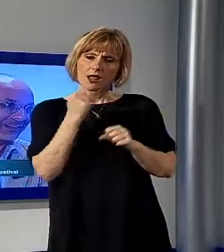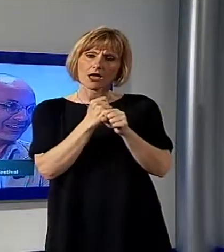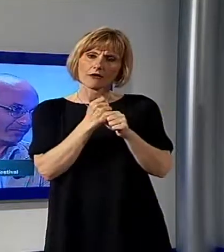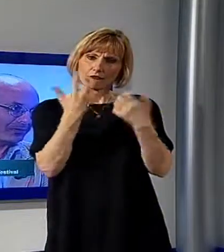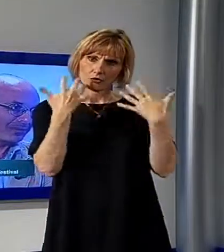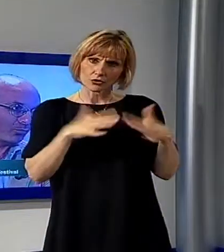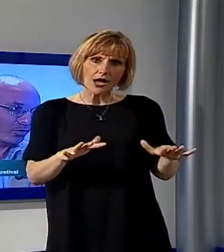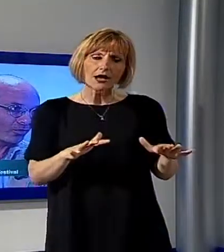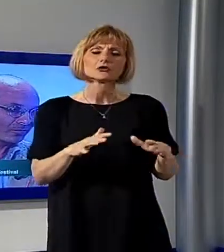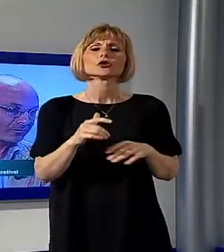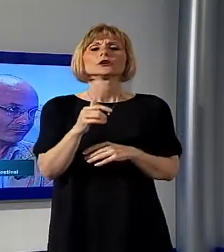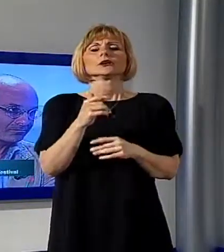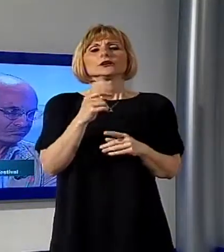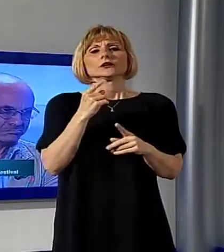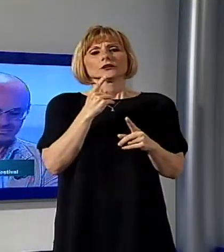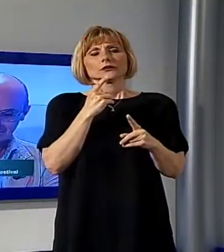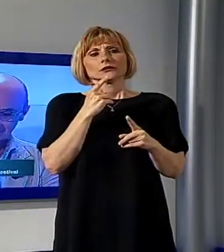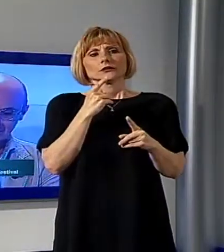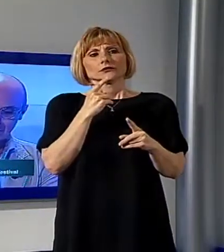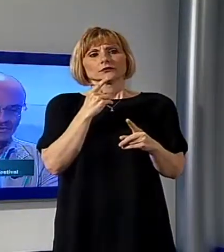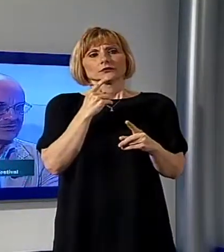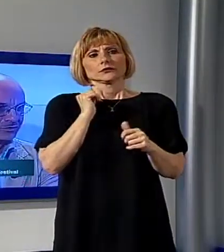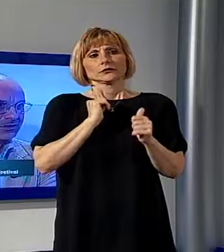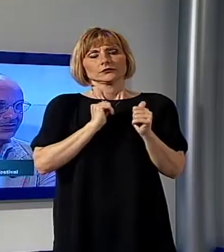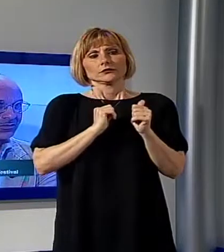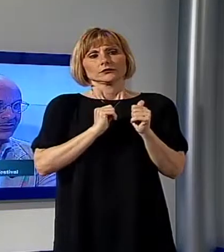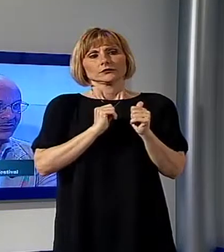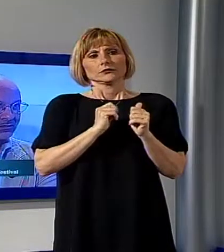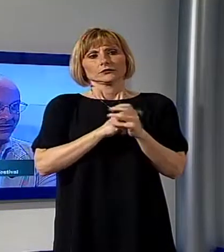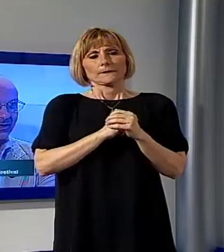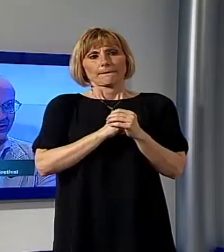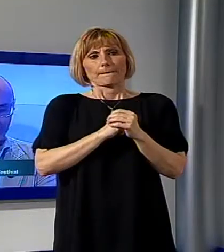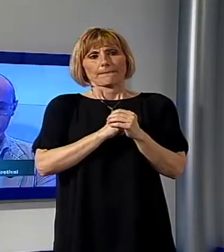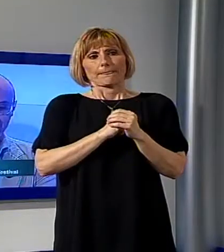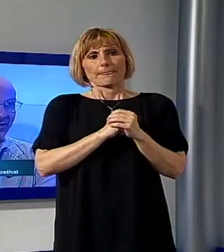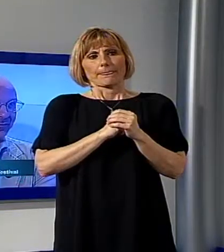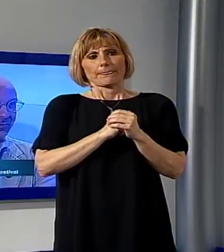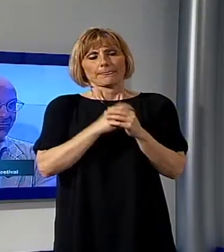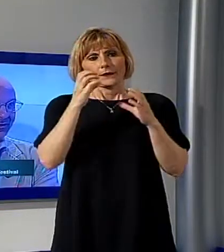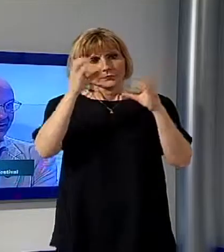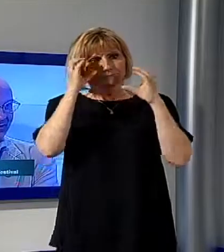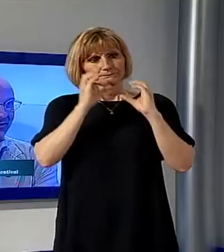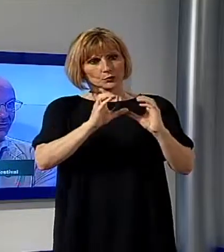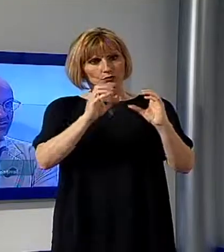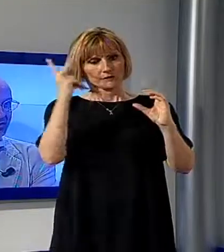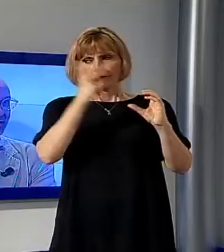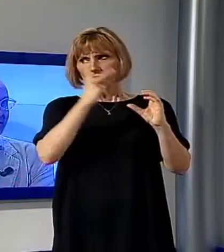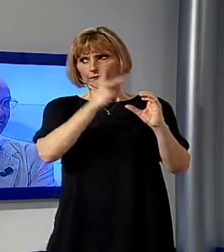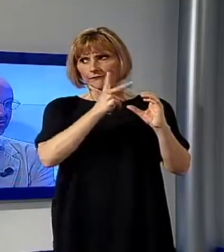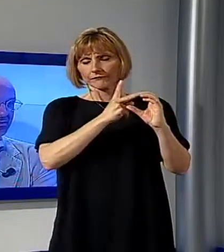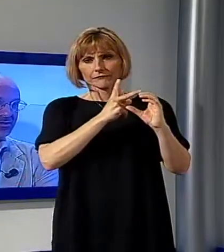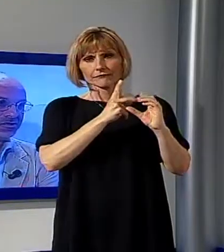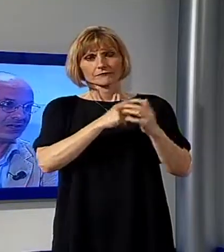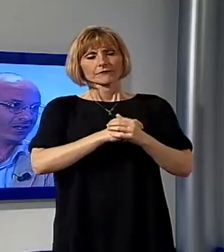andare avanti, di prendere il buono con senso critico e osservando veramente le cose